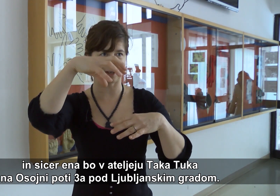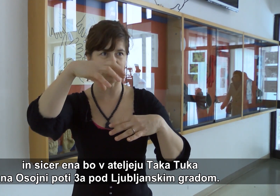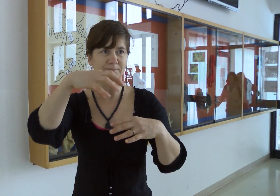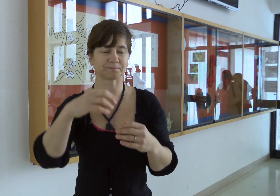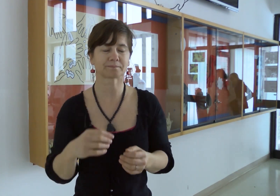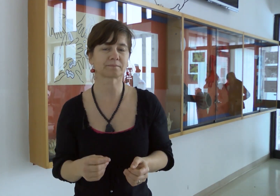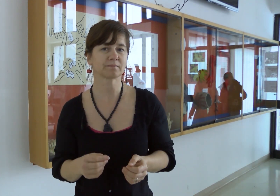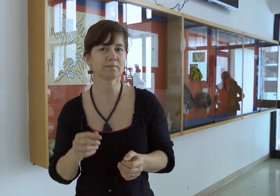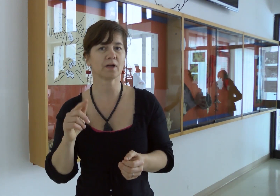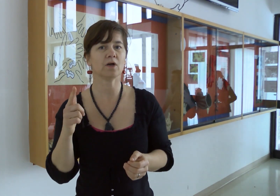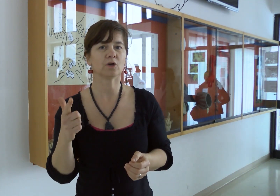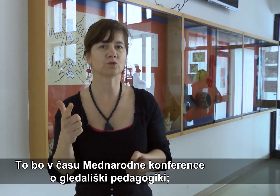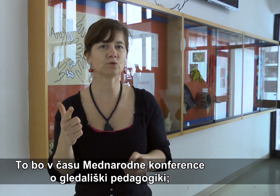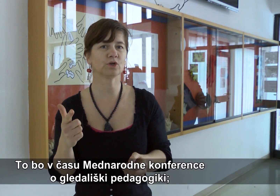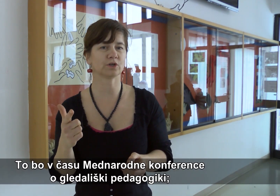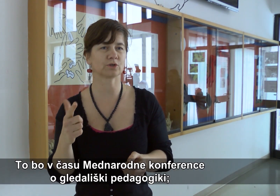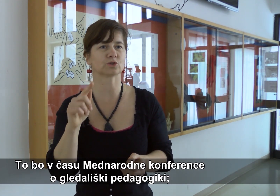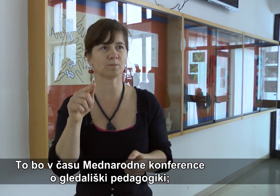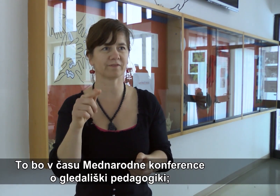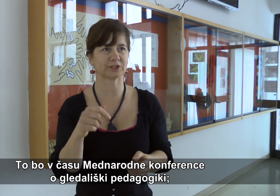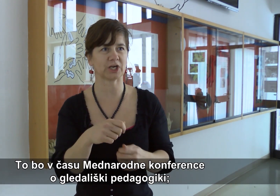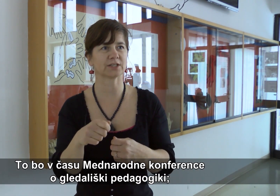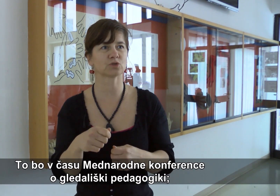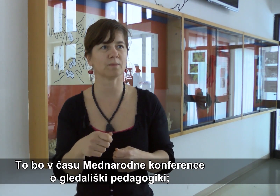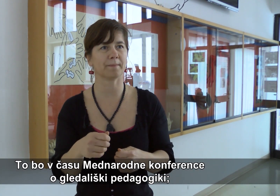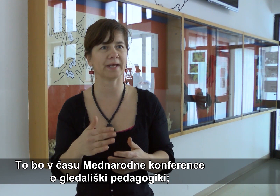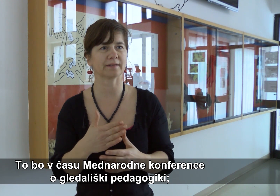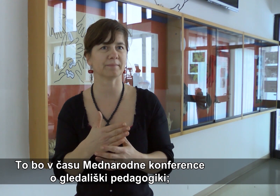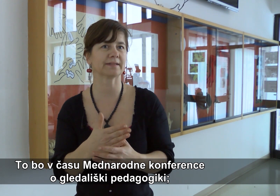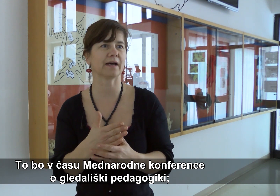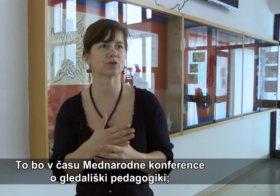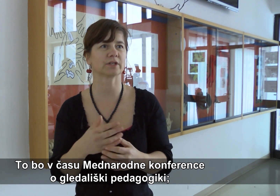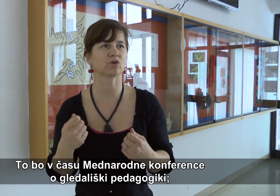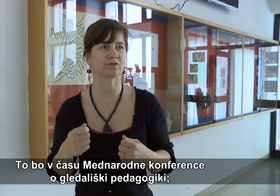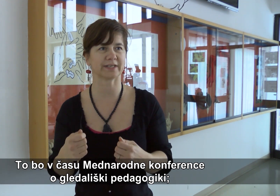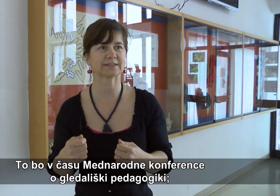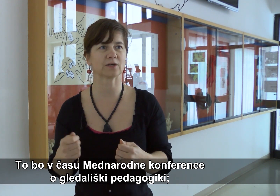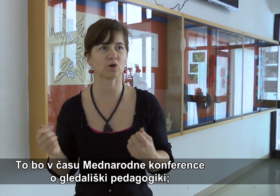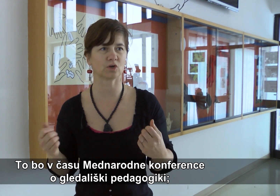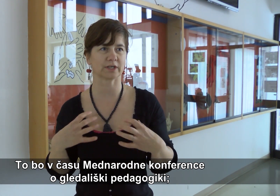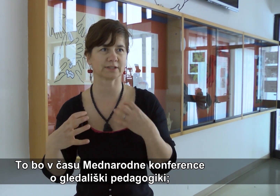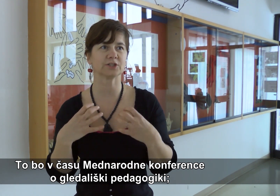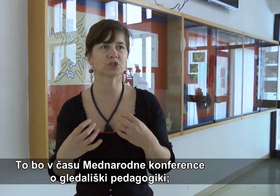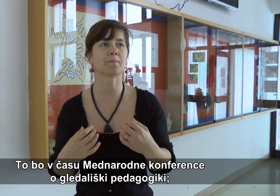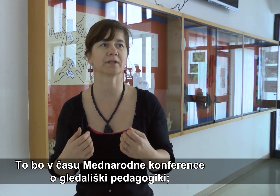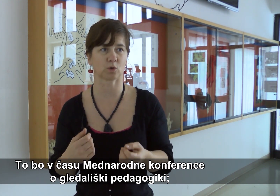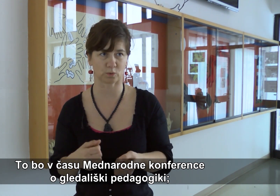gradom. Drugo, to bo v času mednarodne konference o gledališki